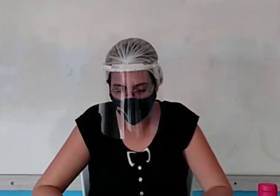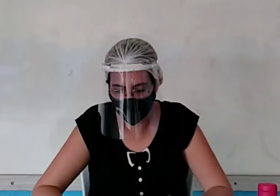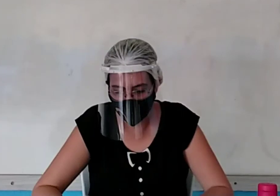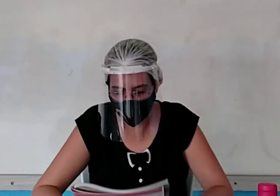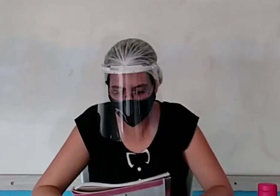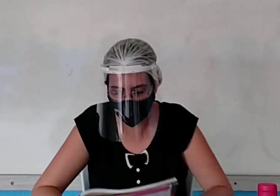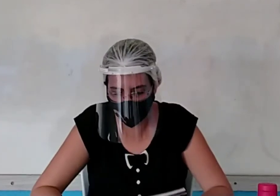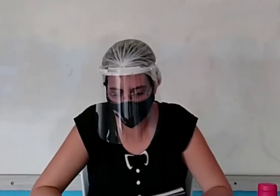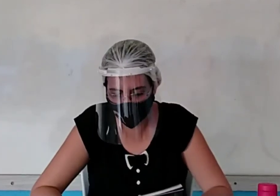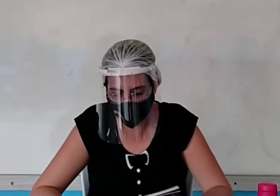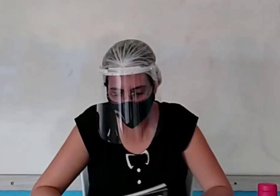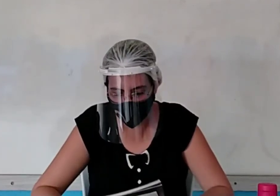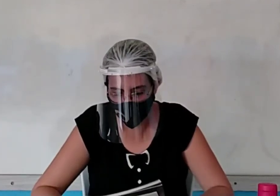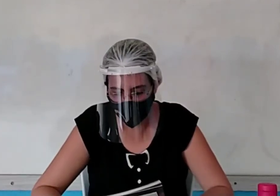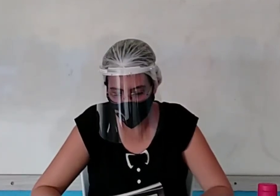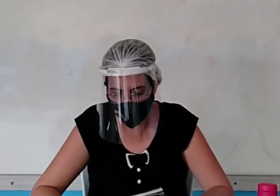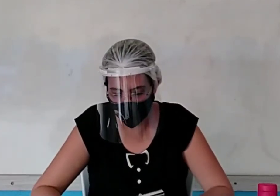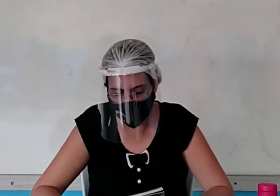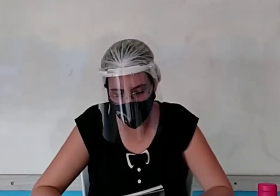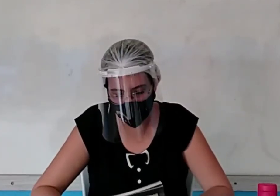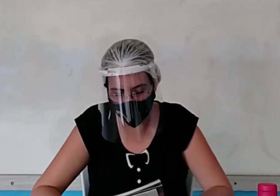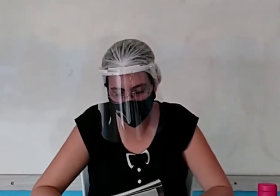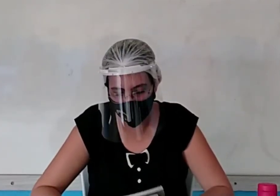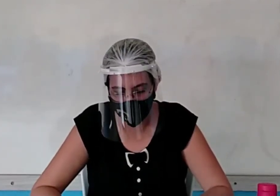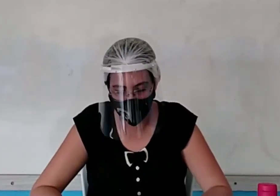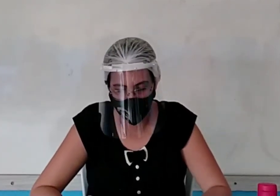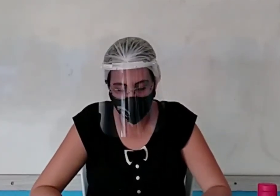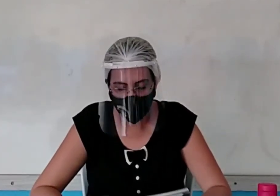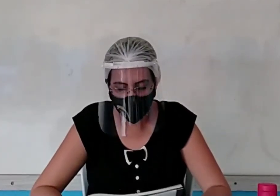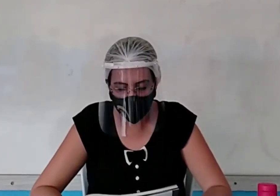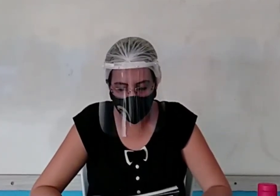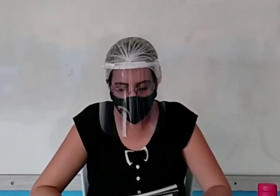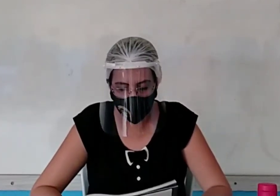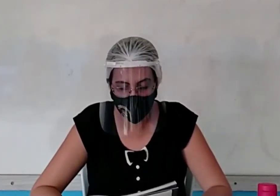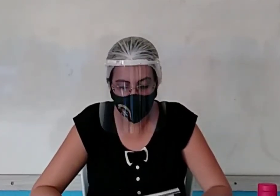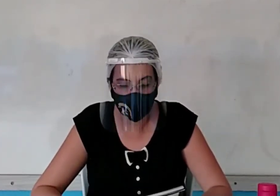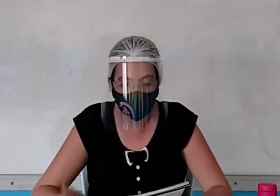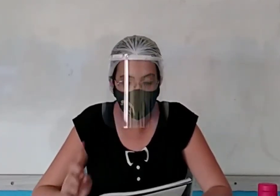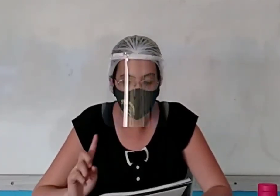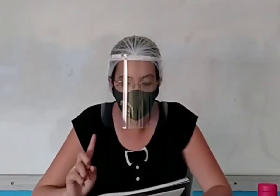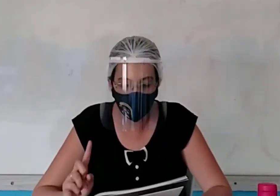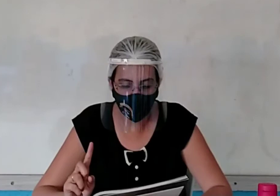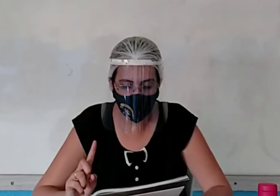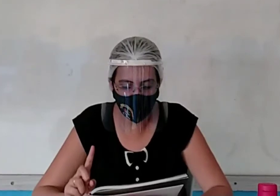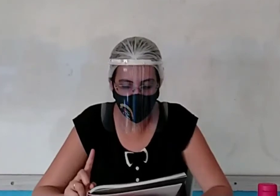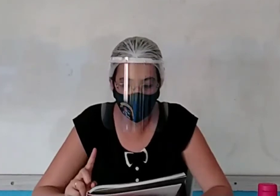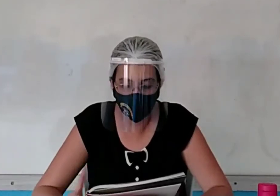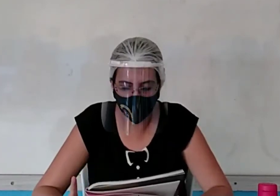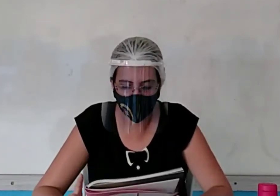covinha fica inviabilizada. E a última dica aqui, se a bola cai na rua,